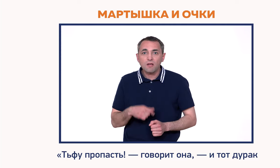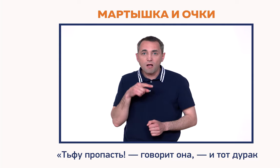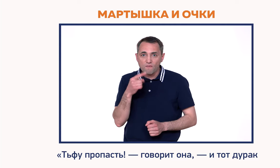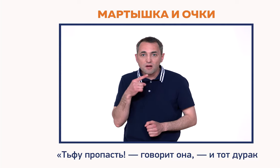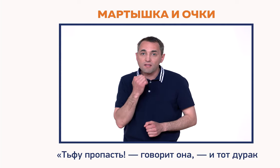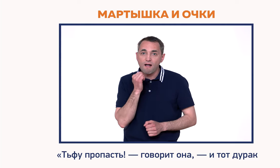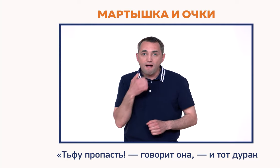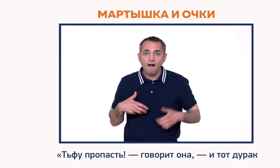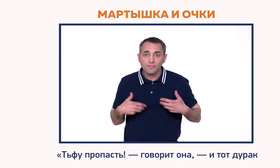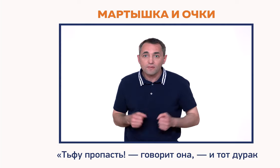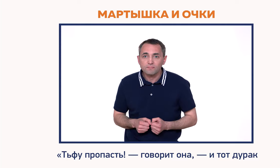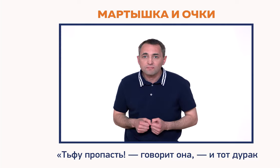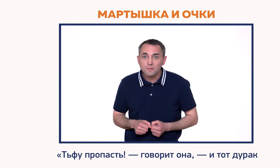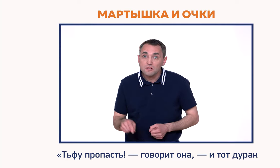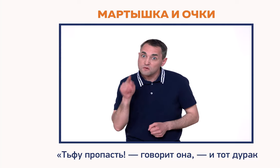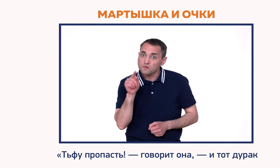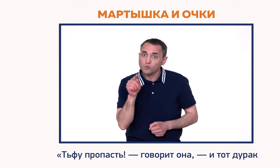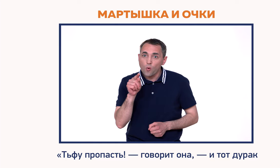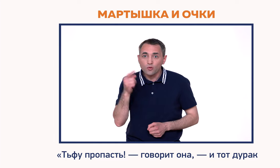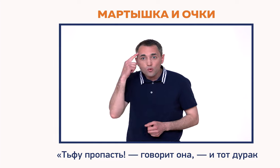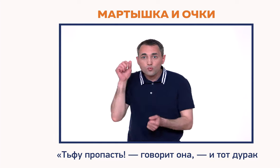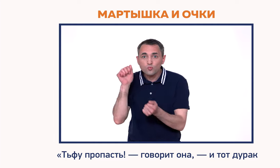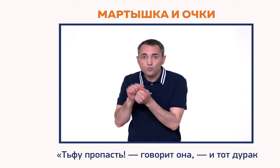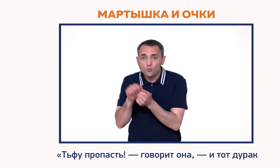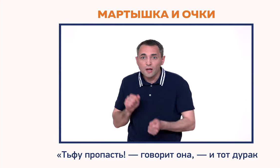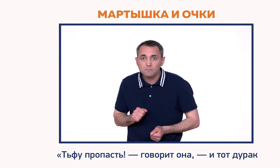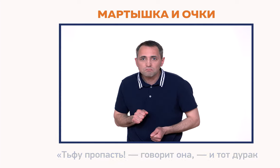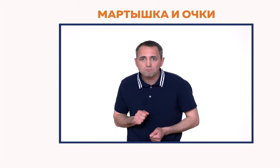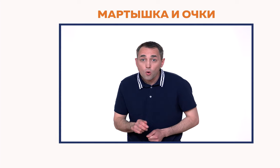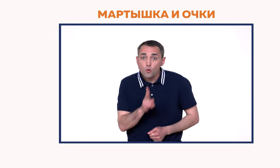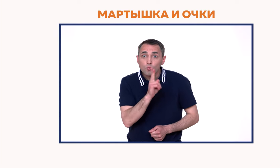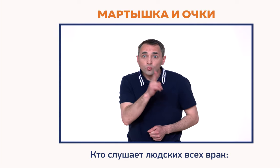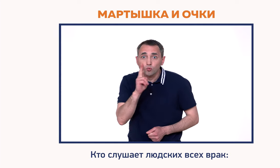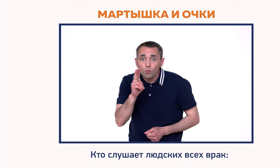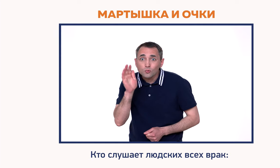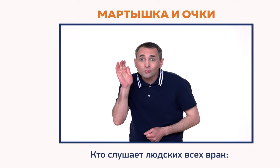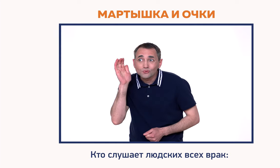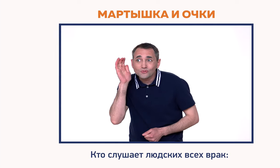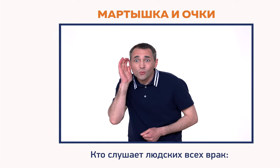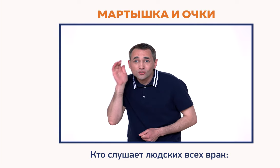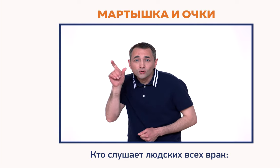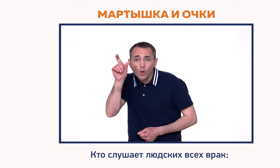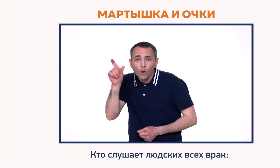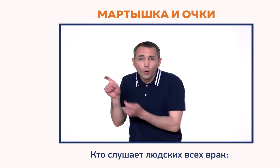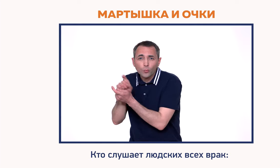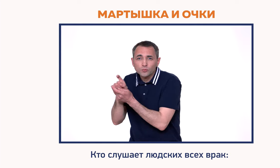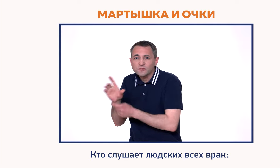пропасть!» — говорит она. И тот дурак, кто